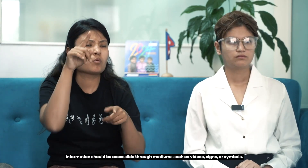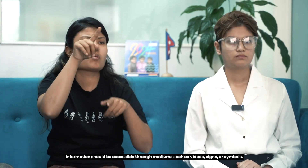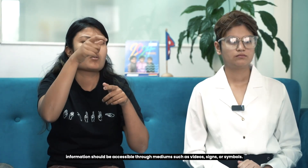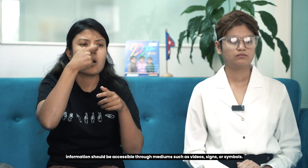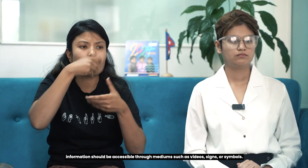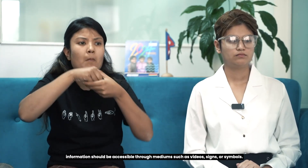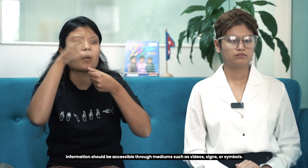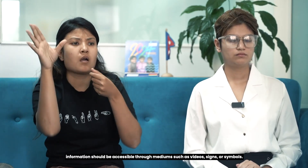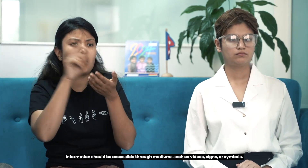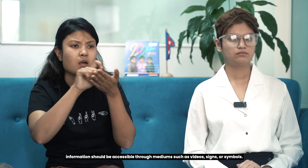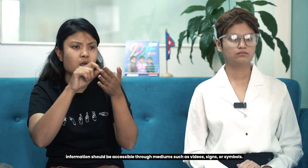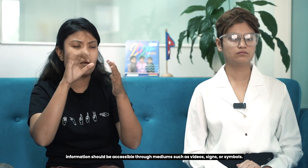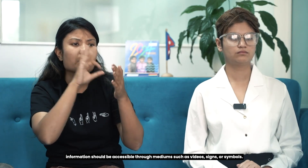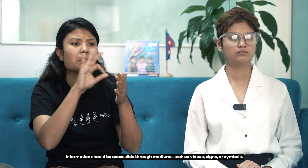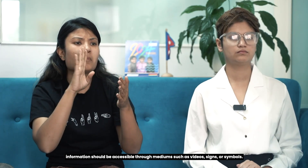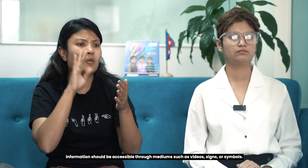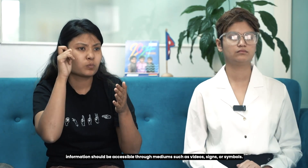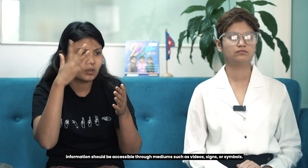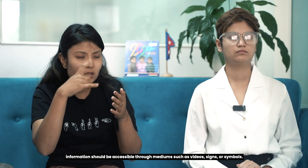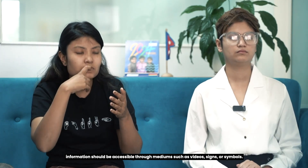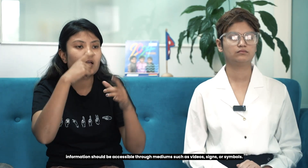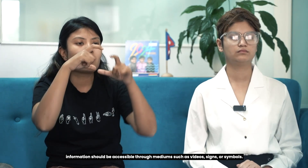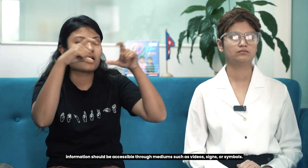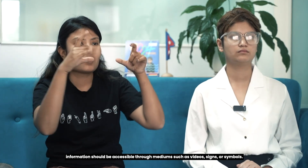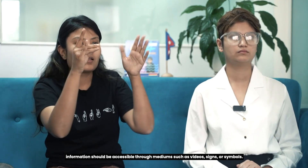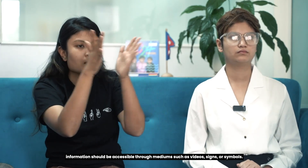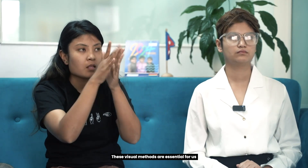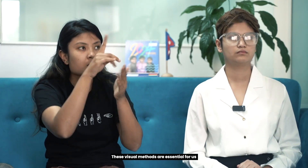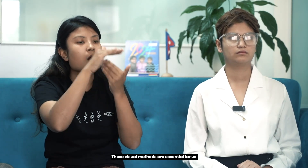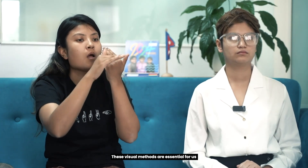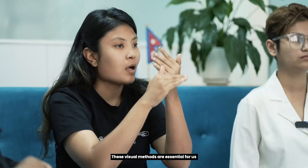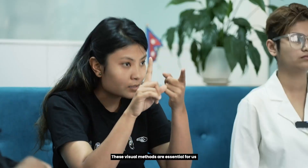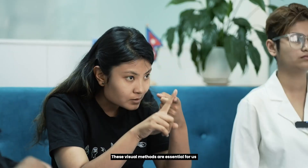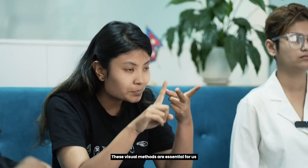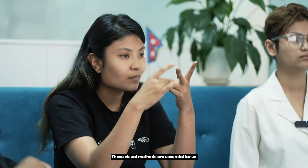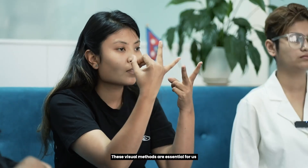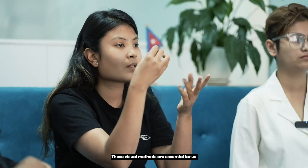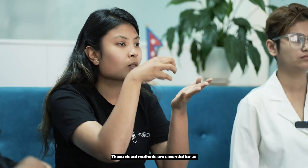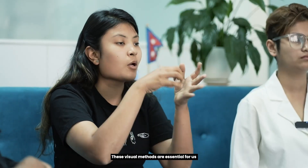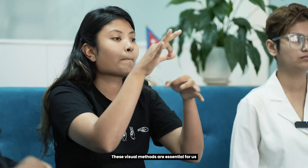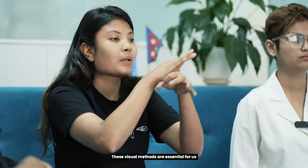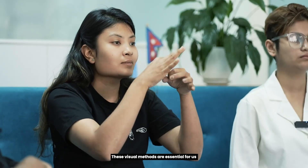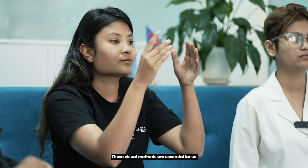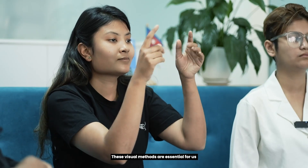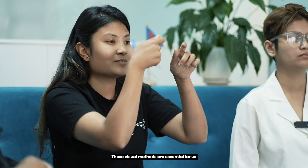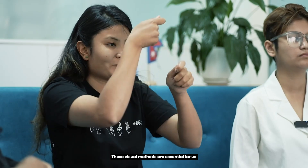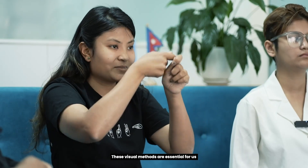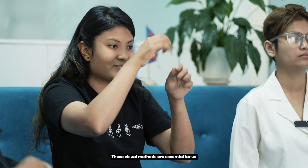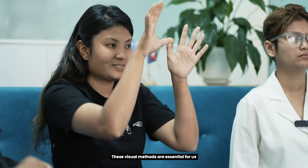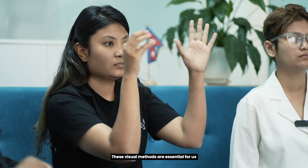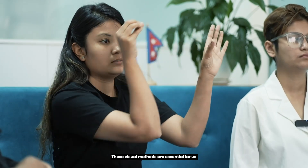कि भिडियोको थ्रुबाट हुन्छ कि सङ्केतको थ्रुबाट हुन्छ कि, किनभने वाक्यहरू कति त सङ्केतहरू वाक्यहरू बुझ्नु राम्रो छ यो